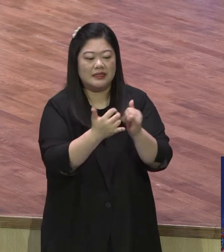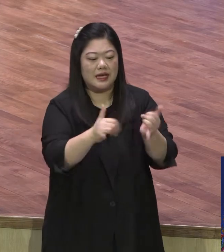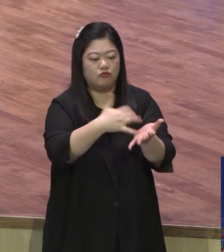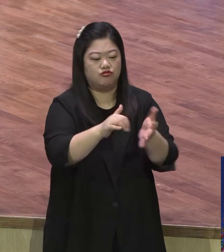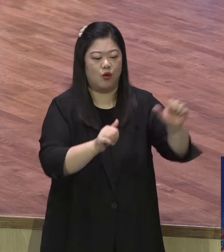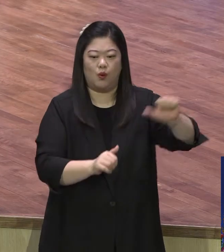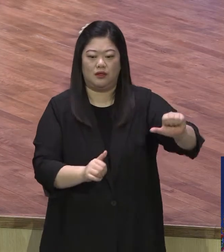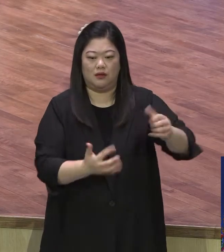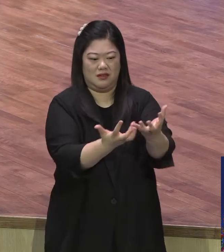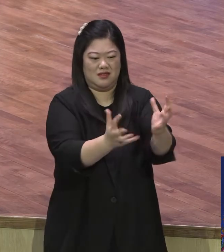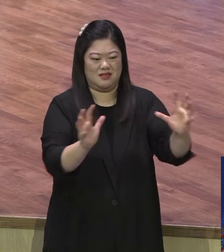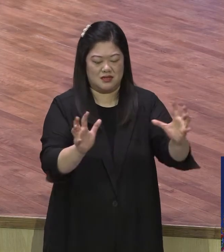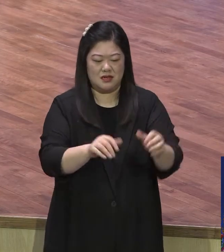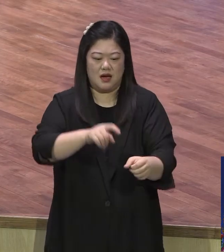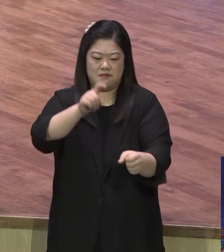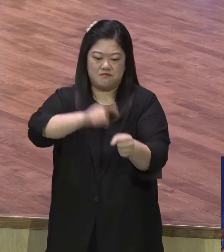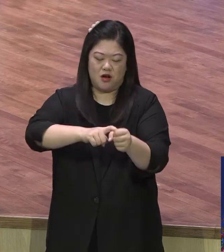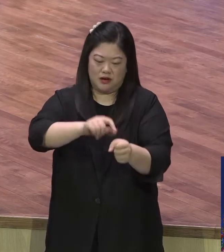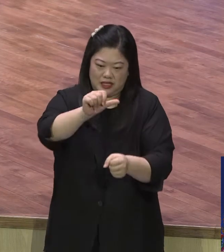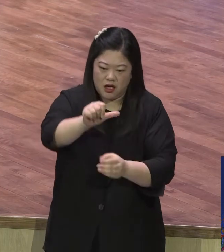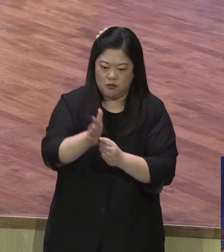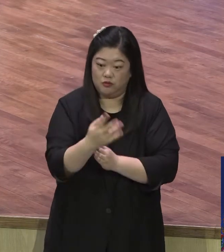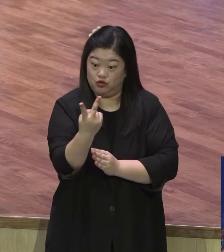5천 10명이 먹기도 했지만